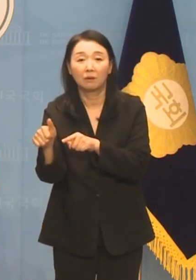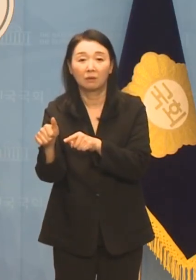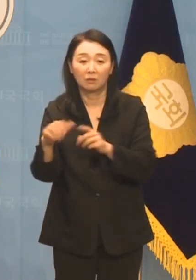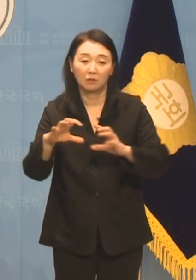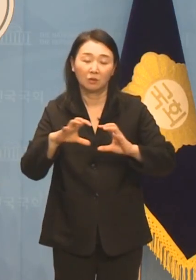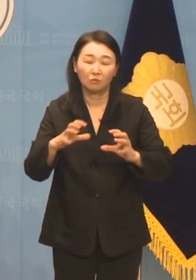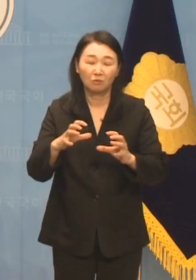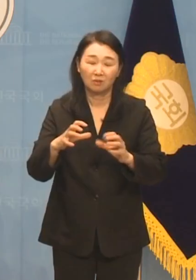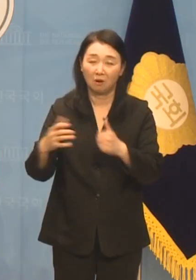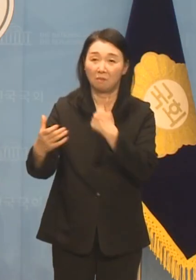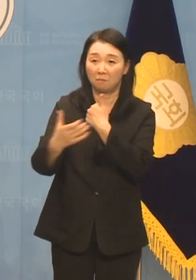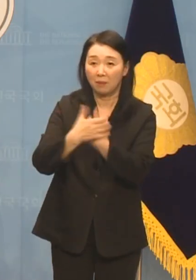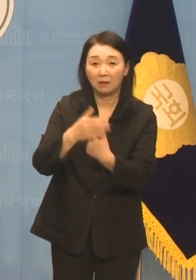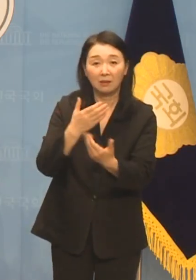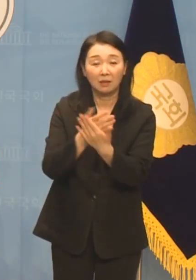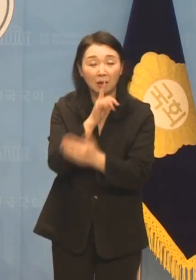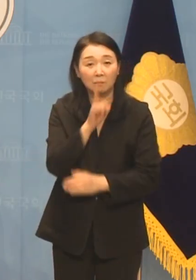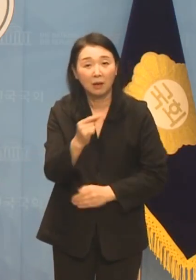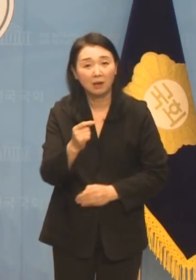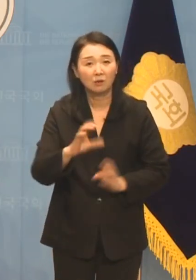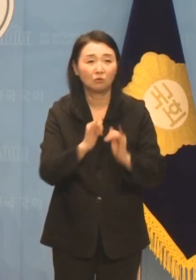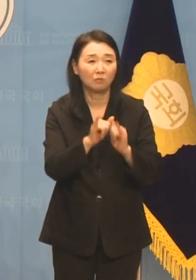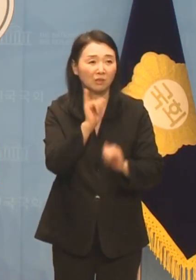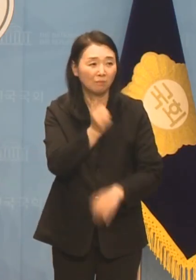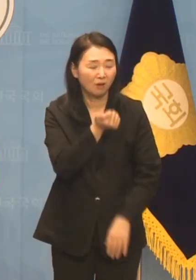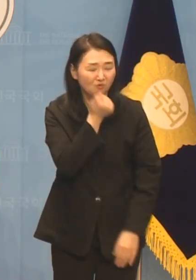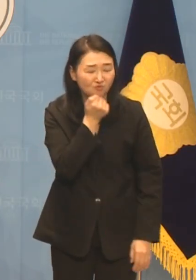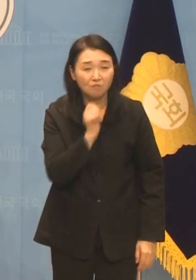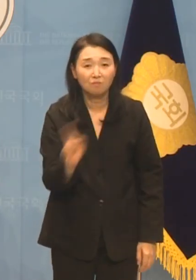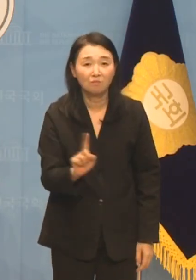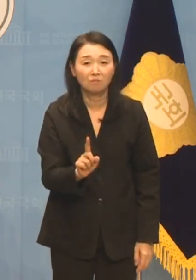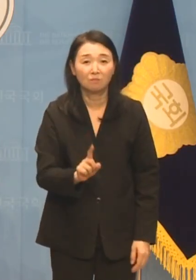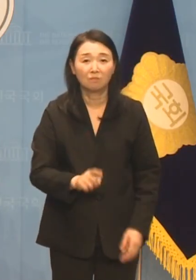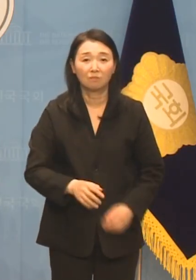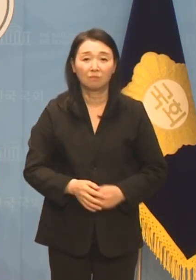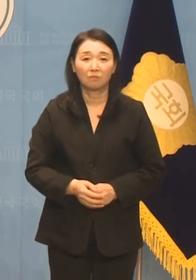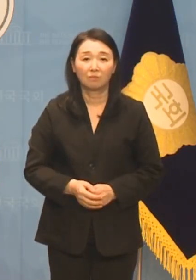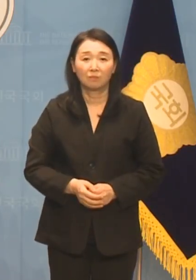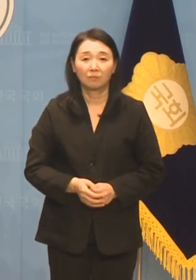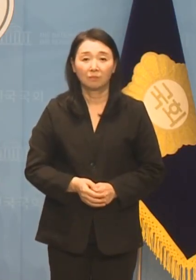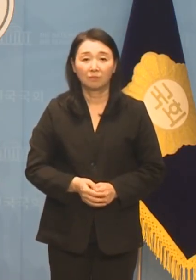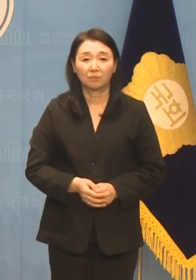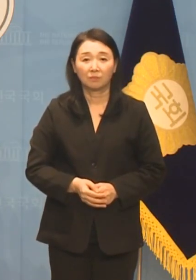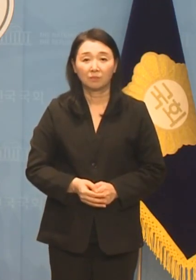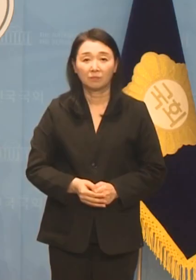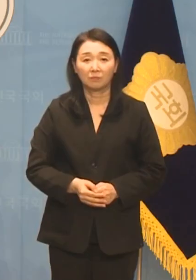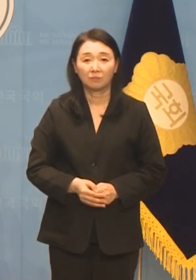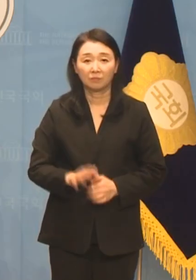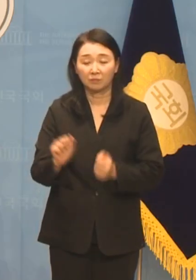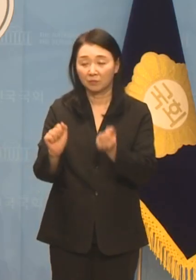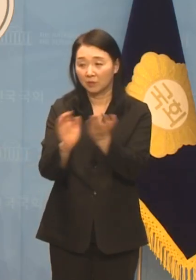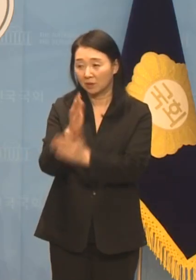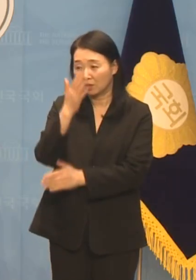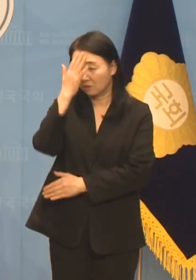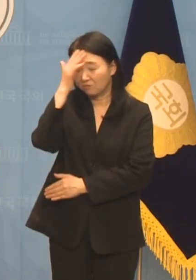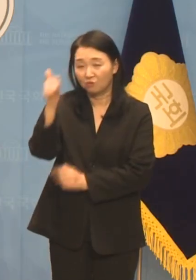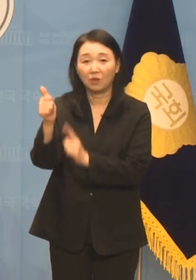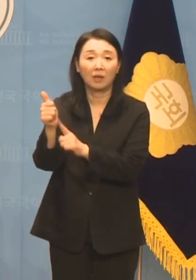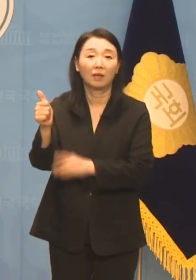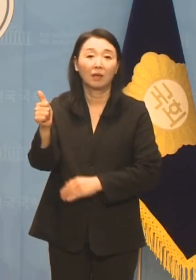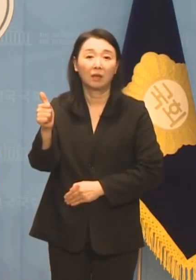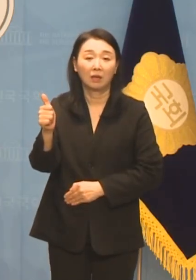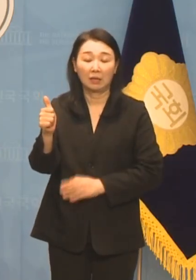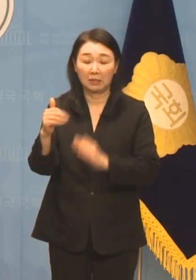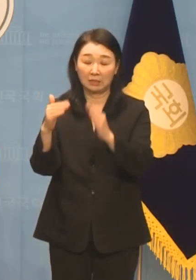국정을 맡겨달라고 하다니 국민이 우습게 보입니까? 내란 수계의 관저 농성이 끝난